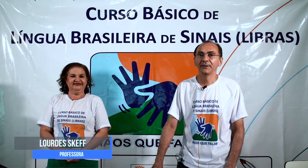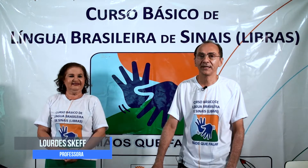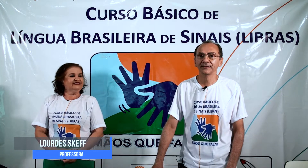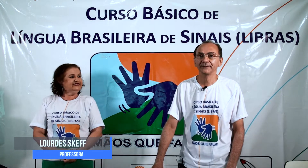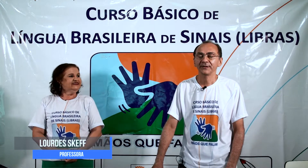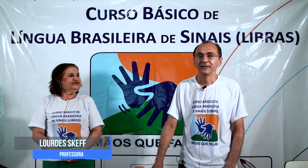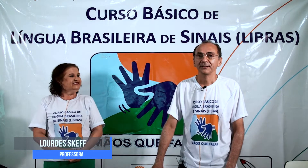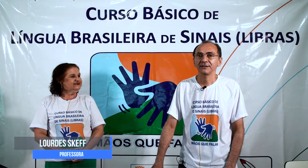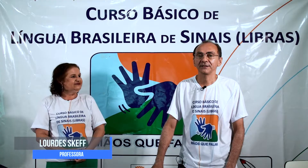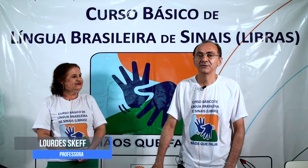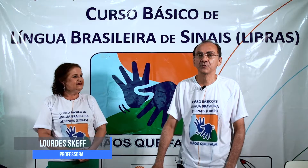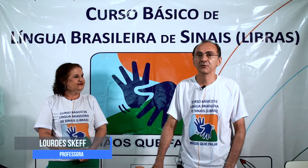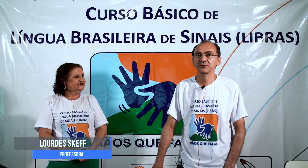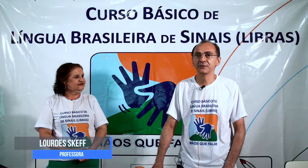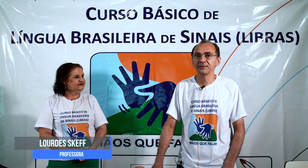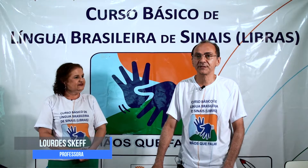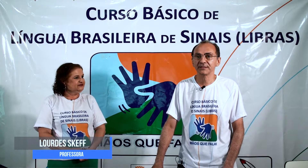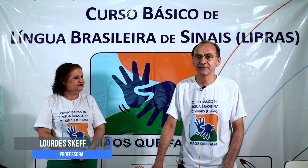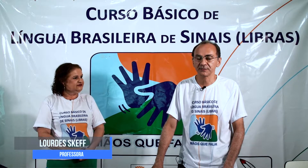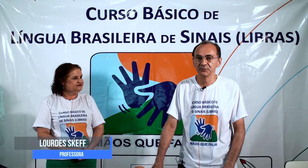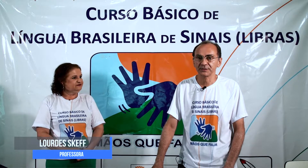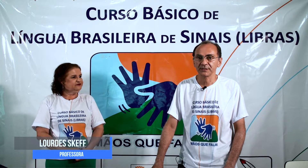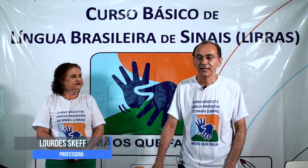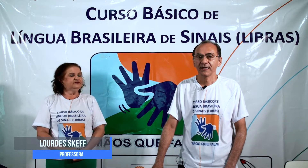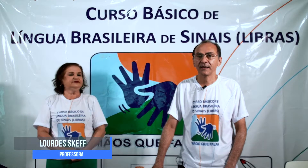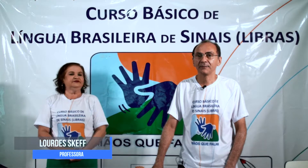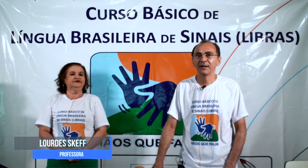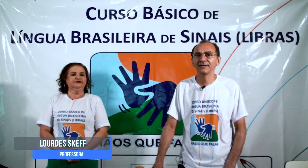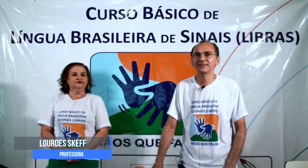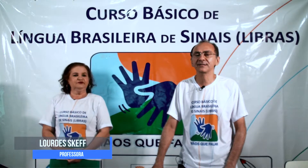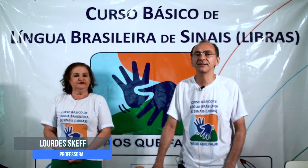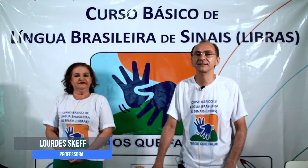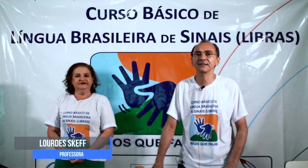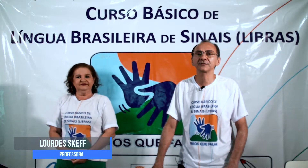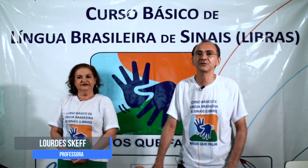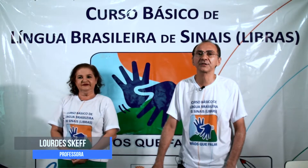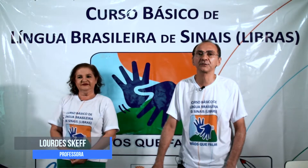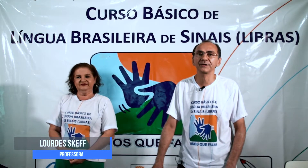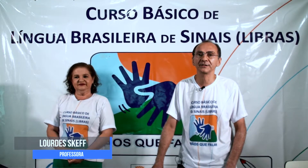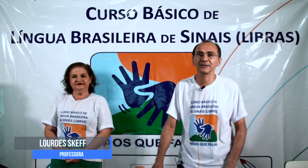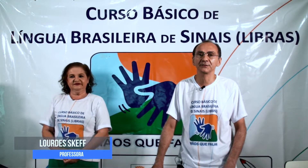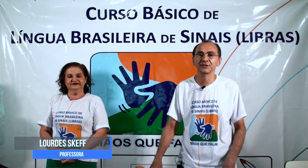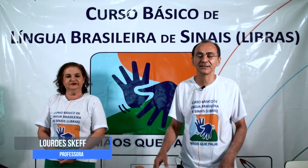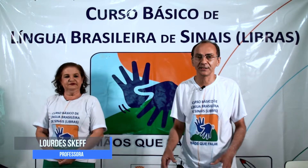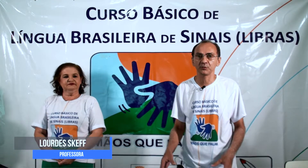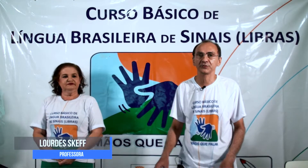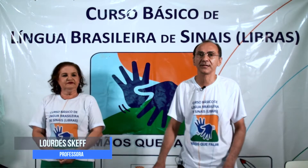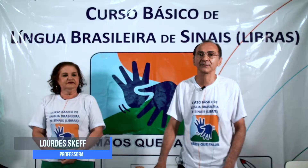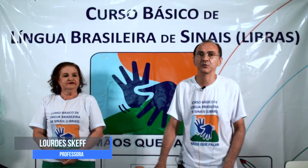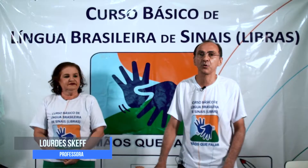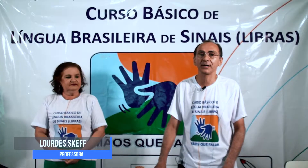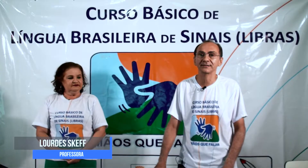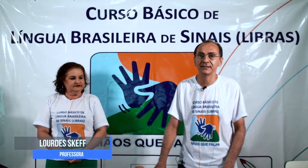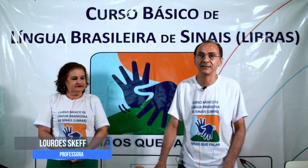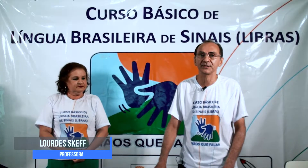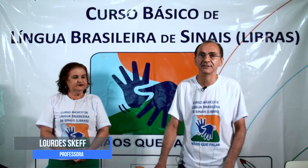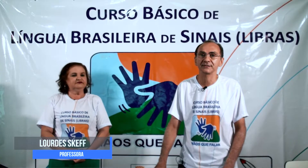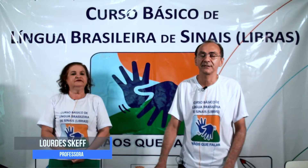APADA e sou professor também da SEDUC. Há mais de 6 anos eu já tenho contato com as Libras,